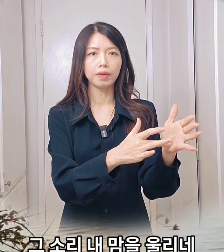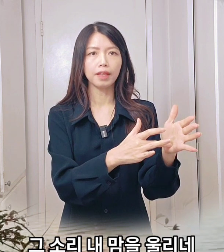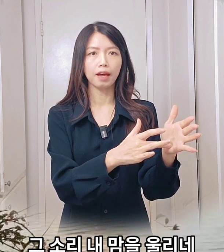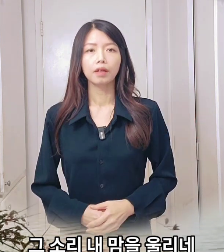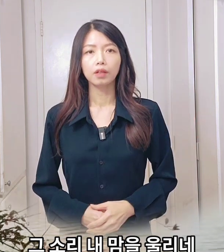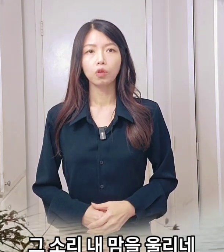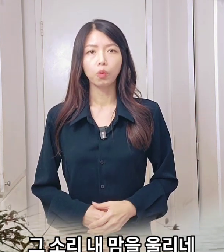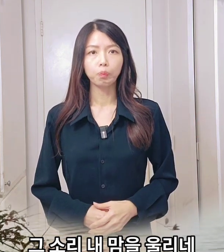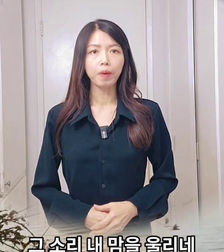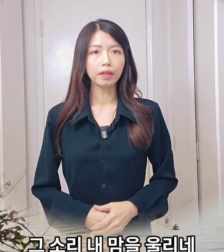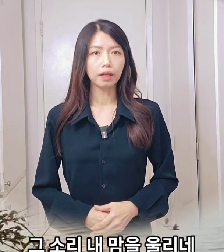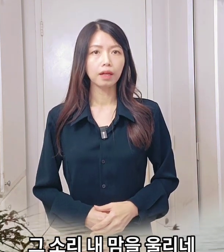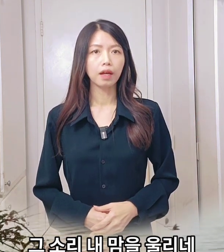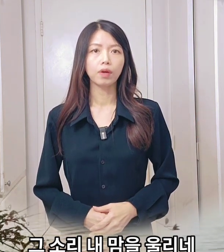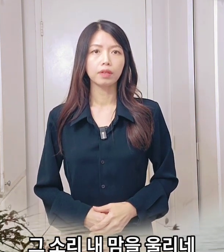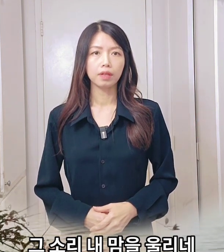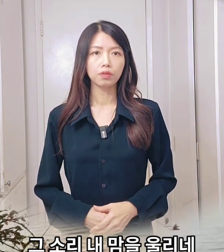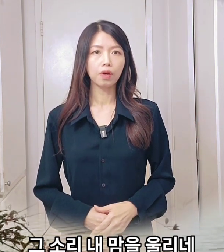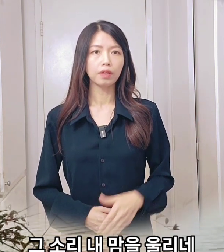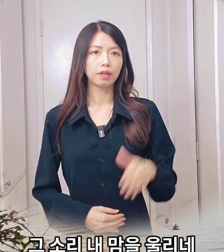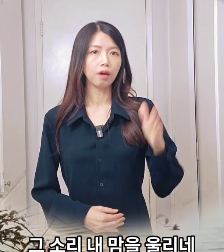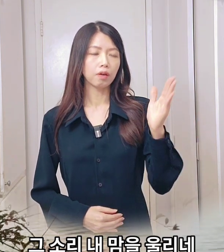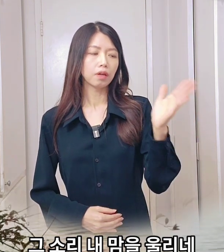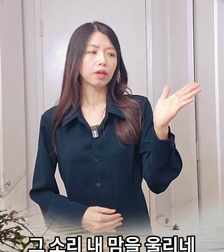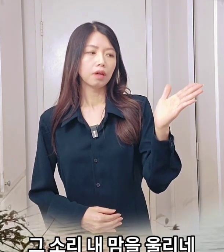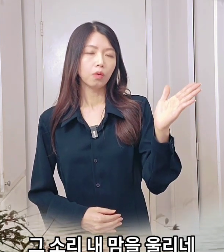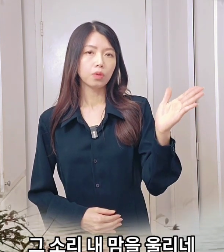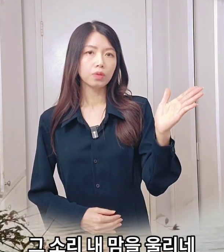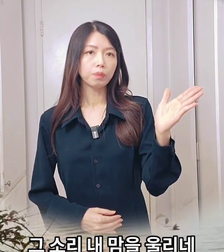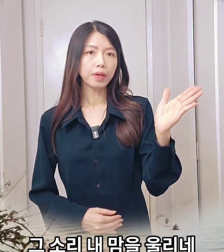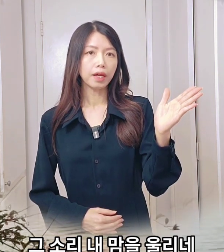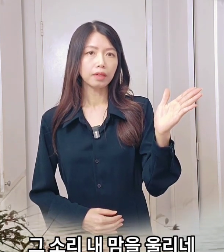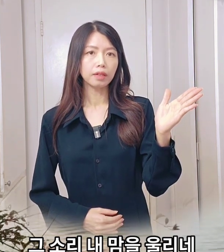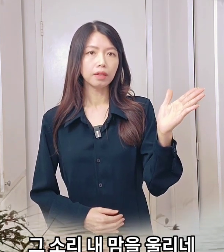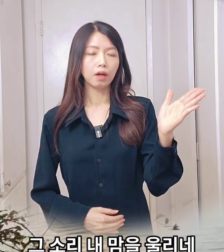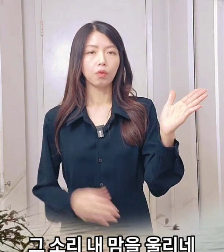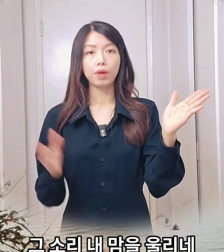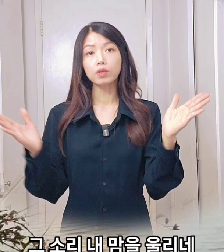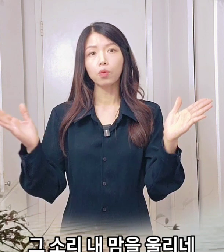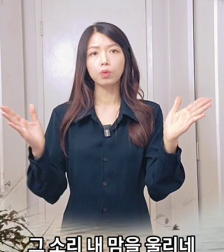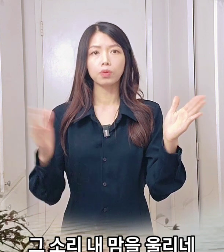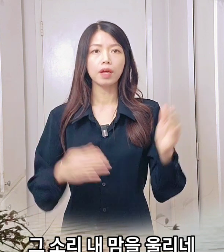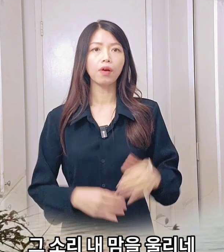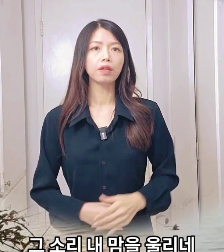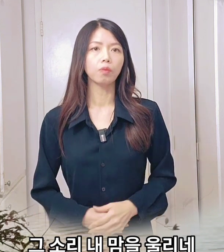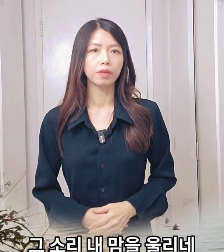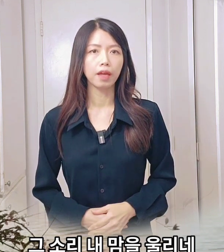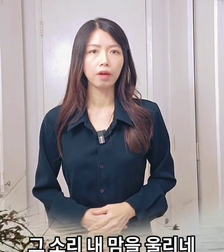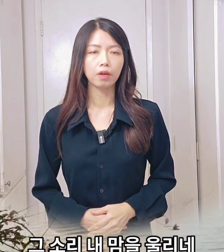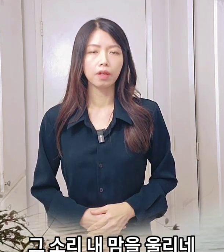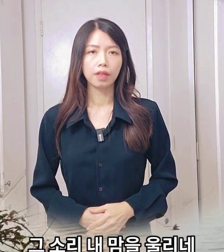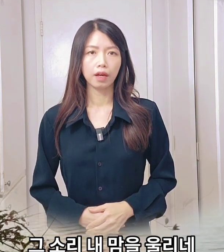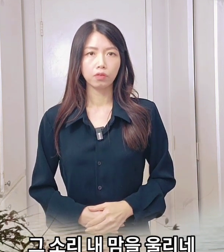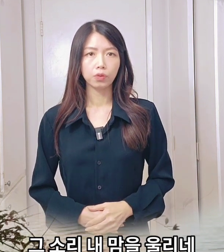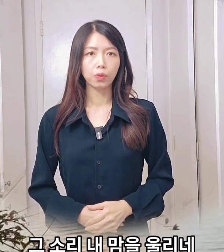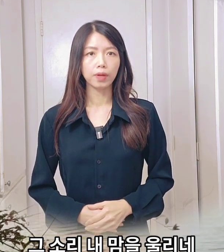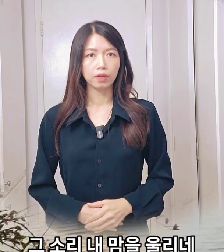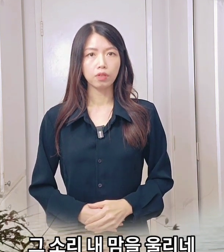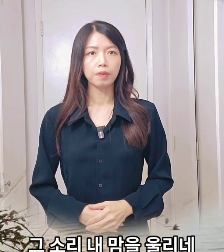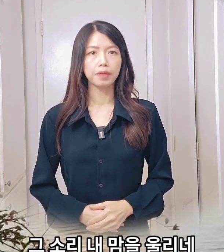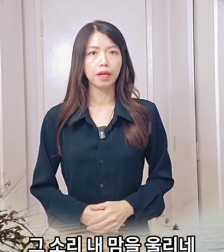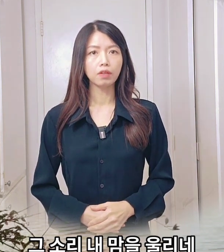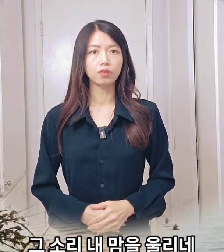표현하셔도 됩니다. 그리고 못 박다라고 한 뜻의 수어는요. 오른손바닥을 왼손 오른손 상관이 없는데요. 제가